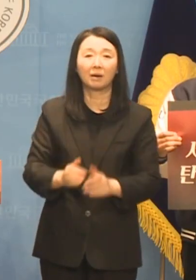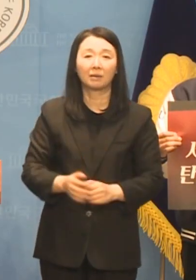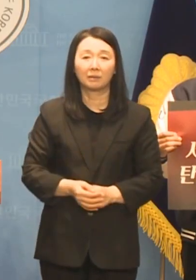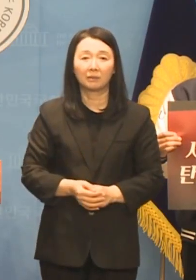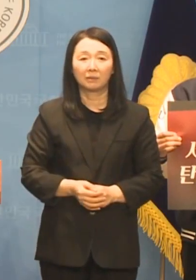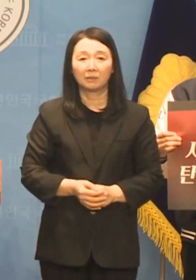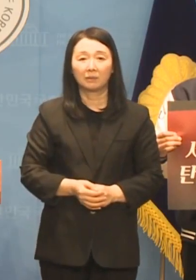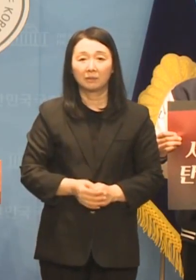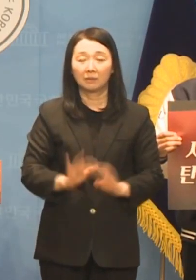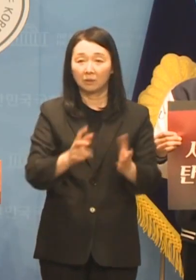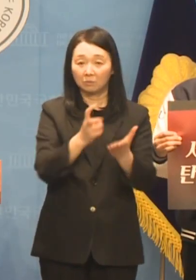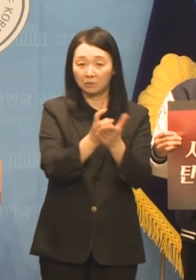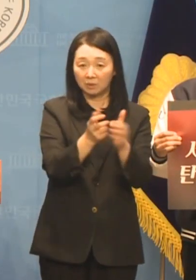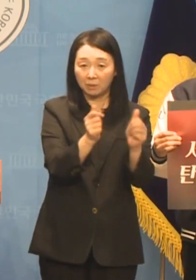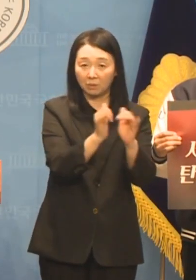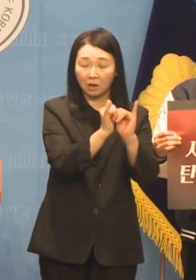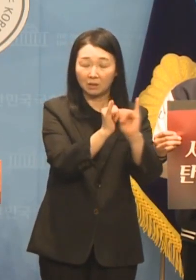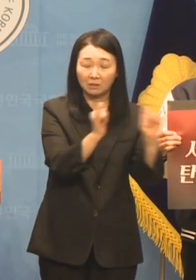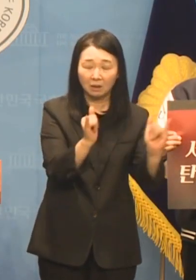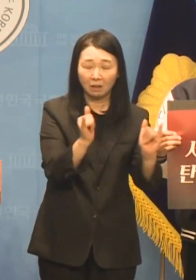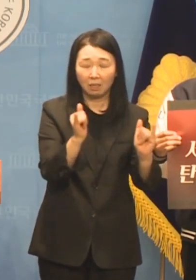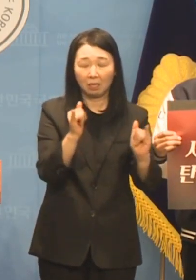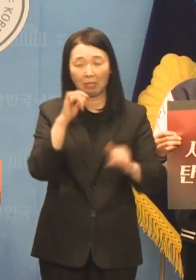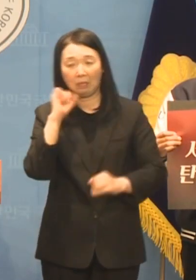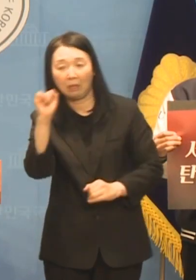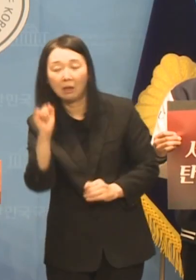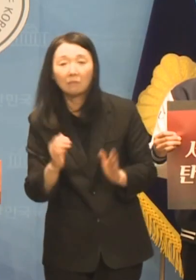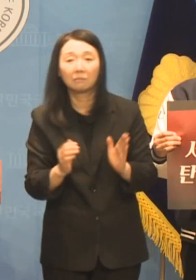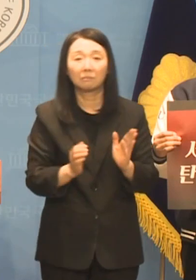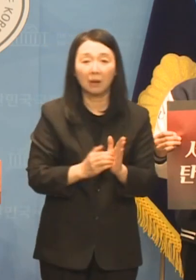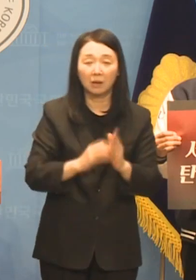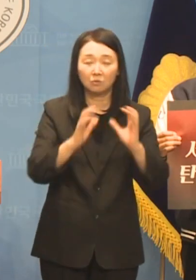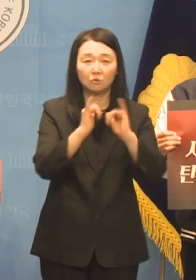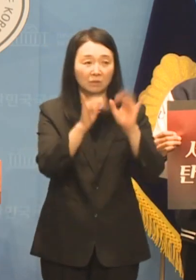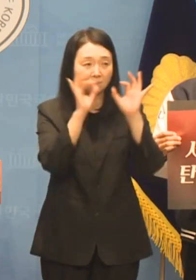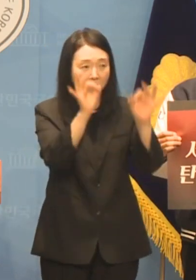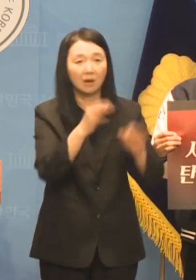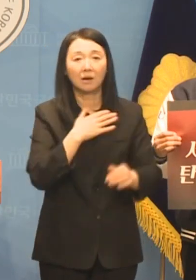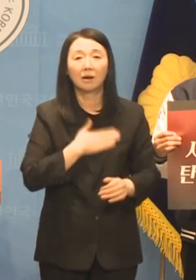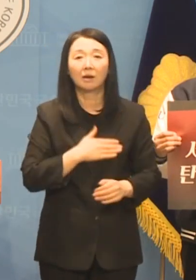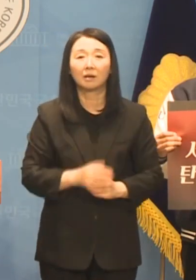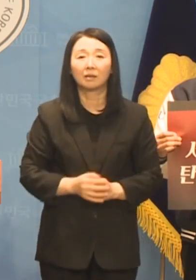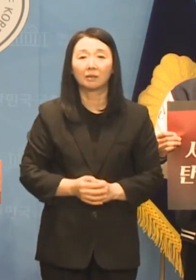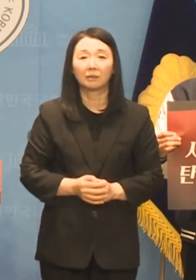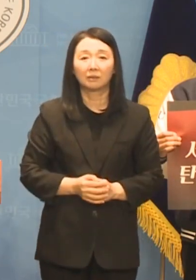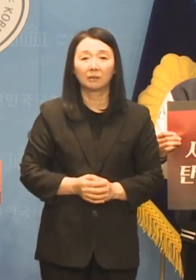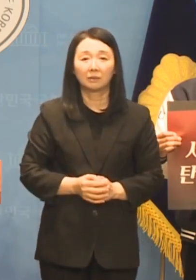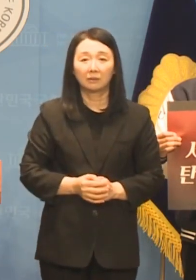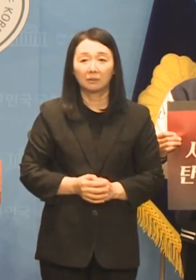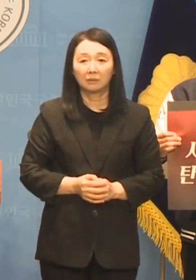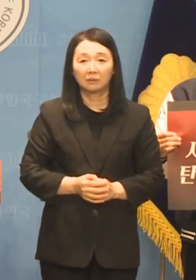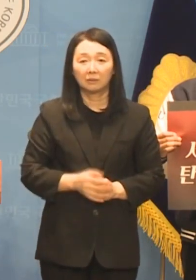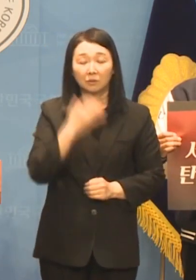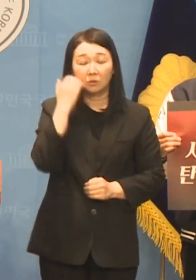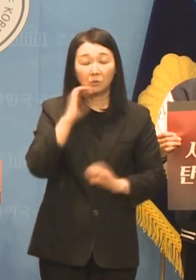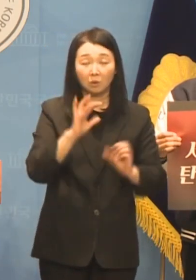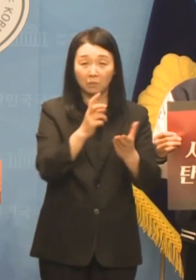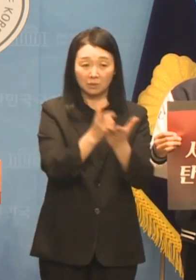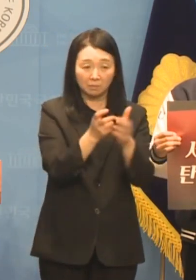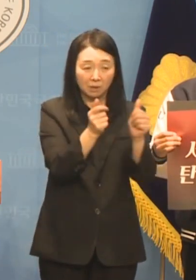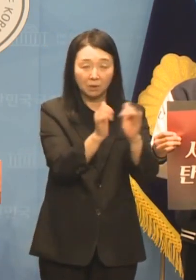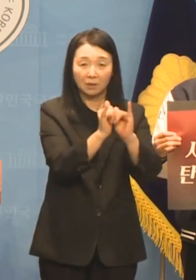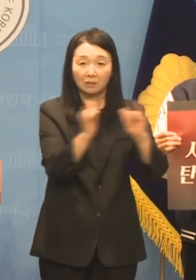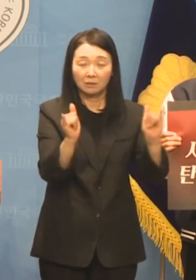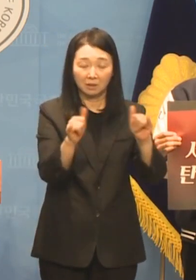진행시켰습니다. 헌법재판관들의 편향성은 현재 전 국민들이 인지하고 있는 상태입니다. 즉, 그 누구도